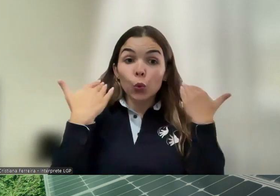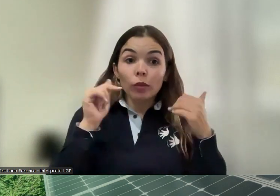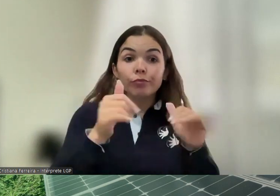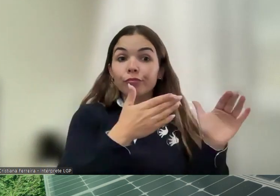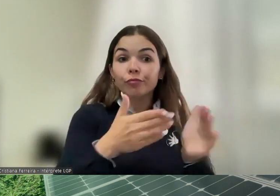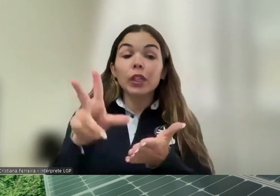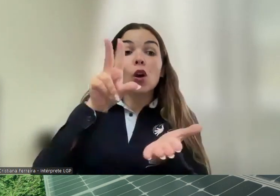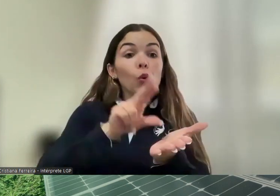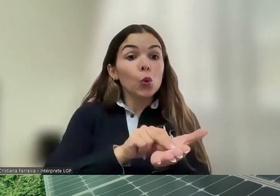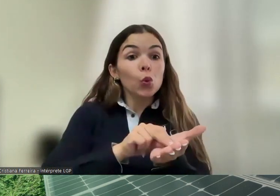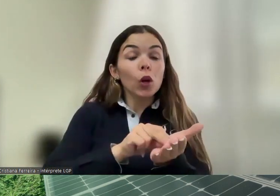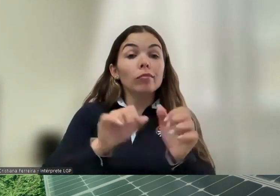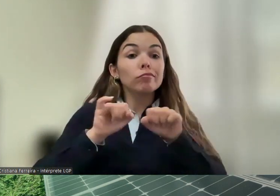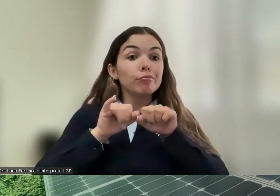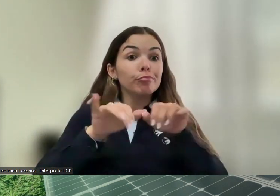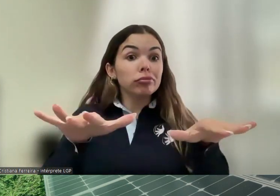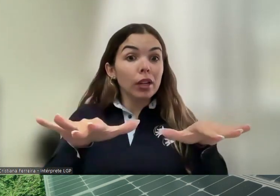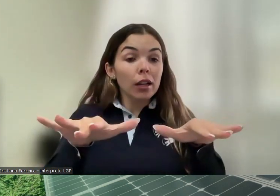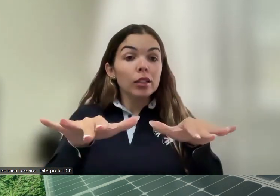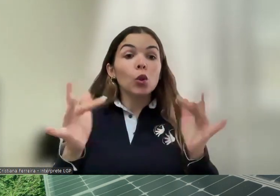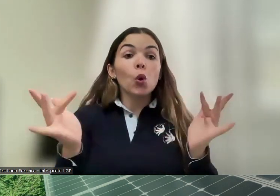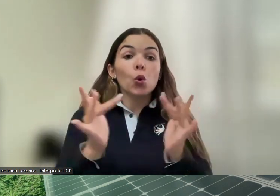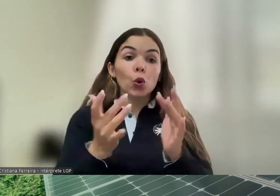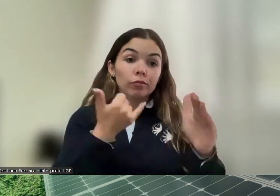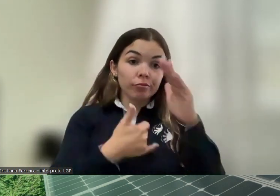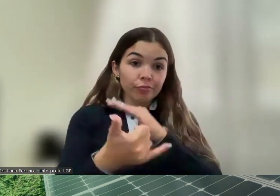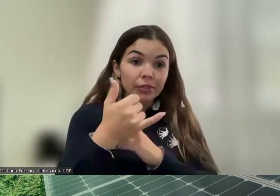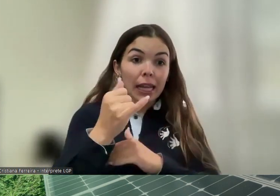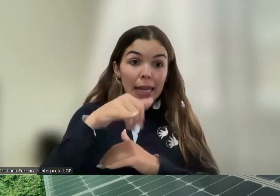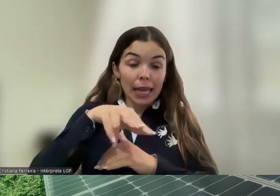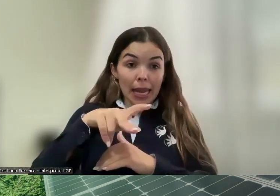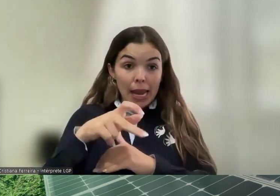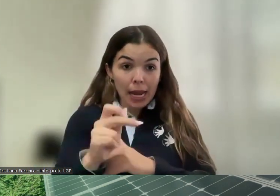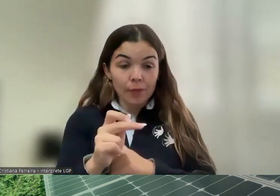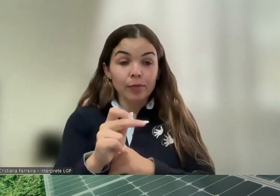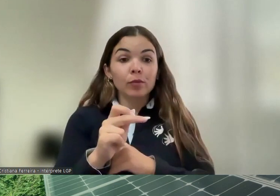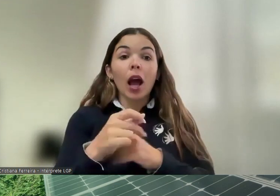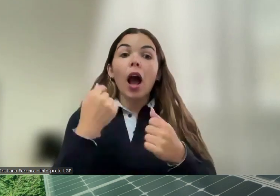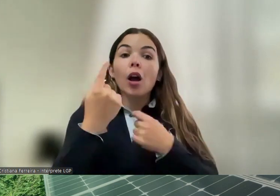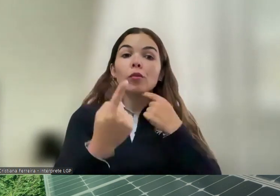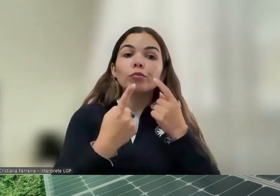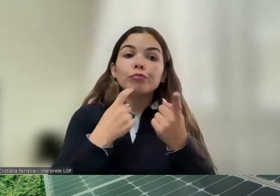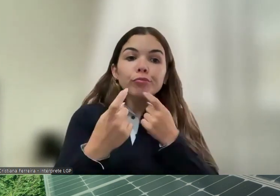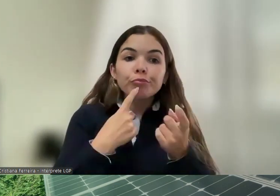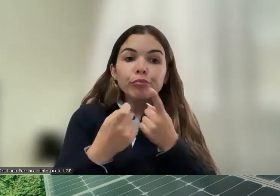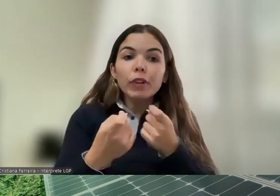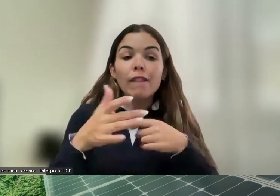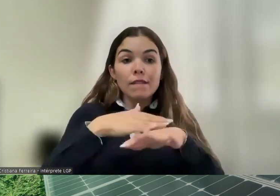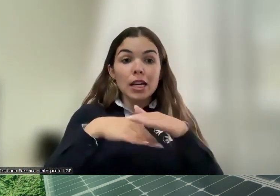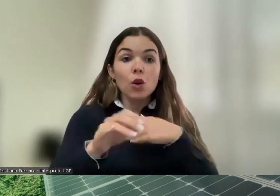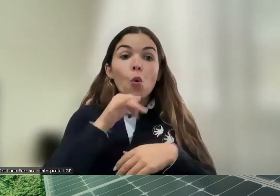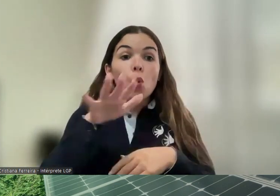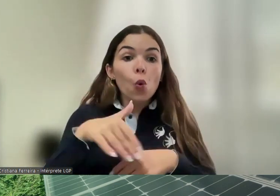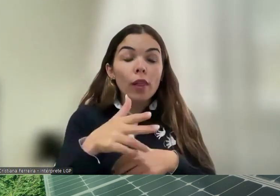gravada e transmitida em direto através do canal de YouTube do INA. As questões que os participantes queiram colocar devem ser feitas através da ferramenta